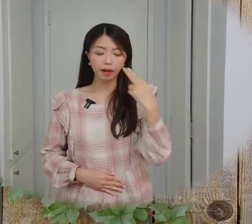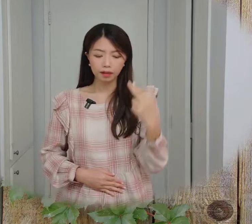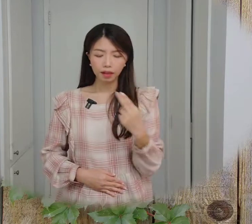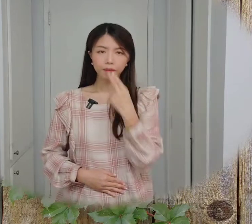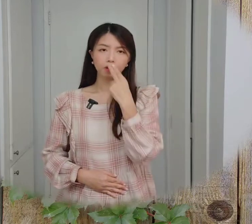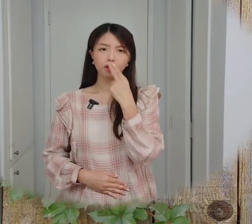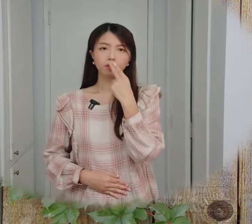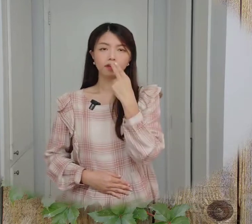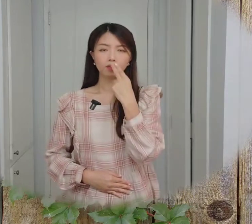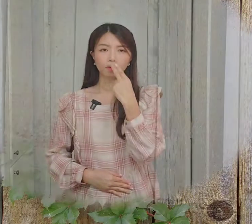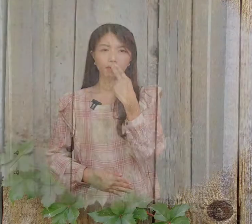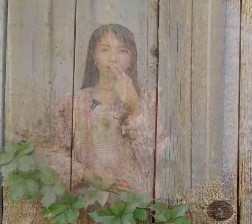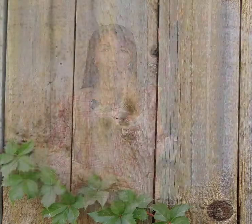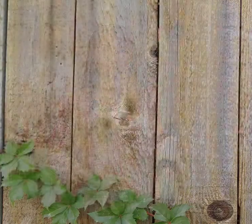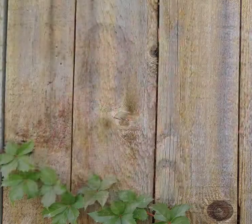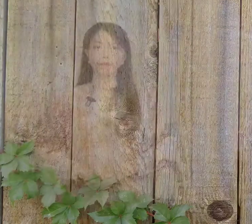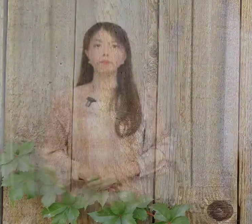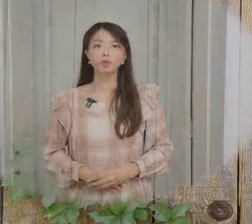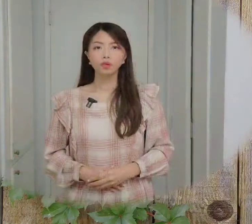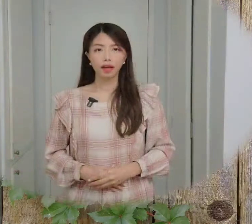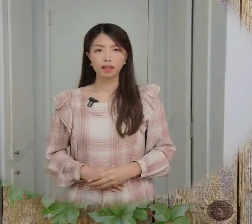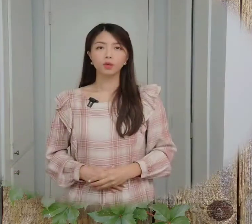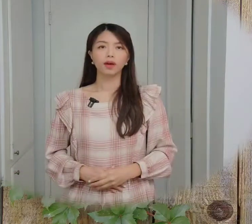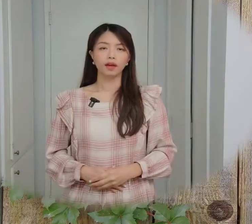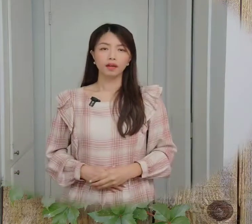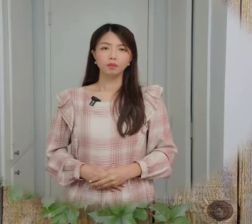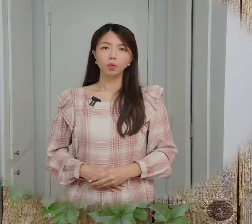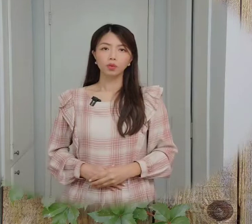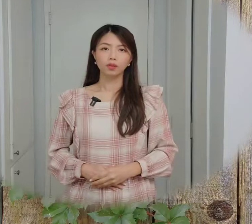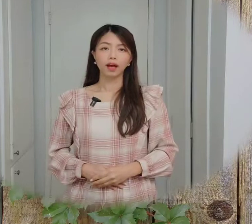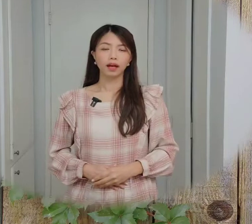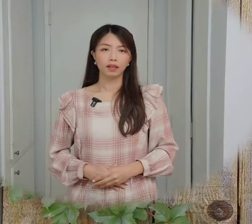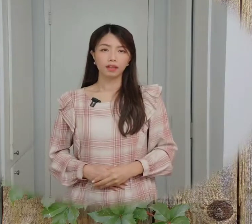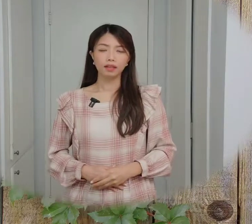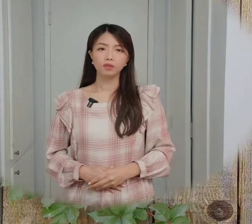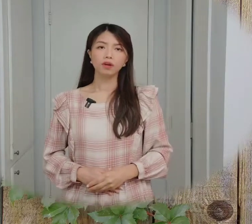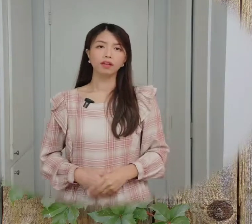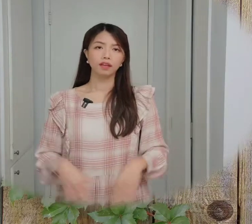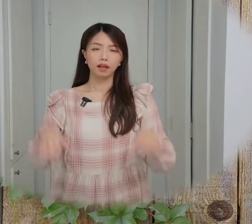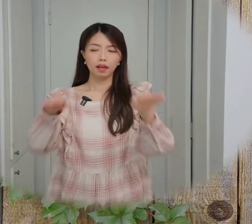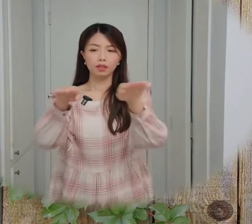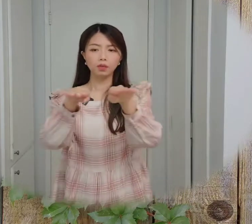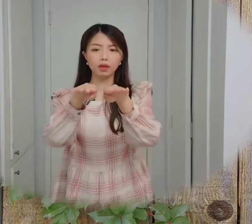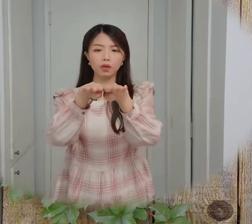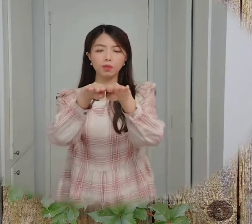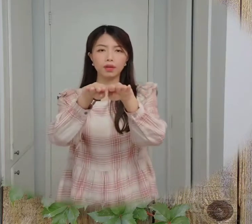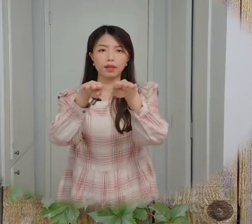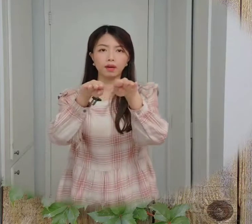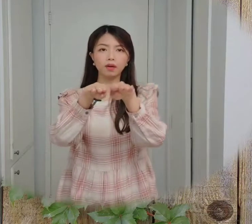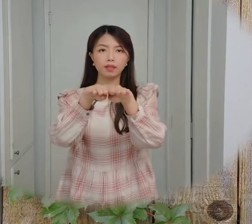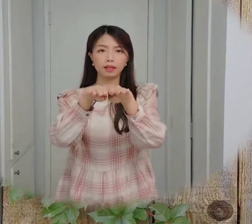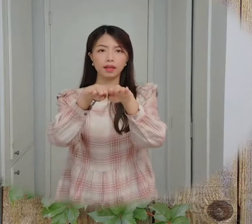호흡, 생명 이런 뜻의 수어입니다. 모두 다 기도해, 모두 다 이 뜻의 수어는 손등이 위로